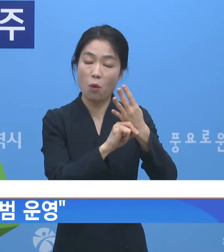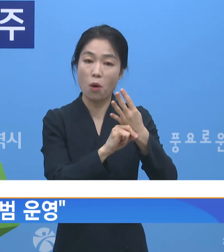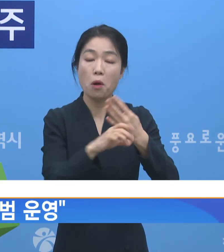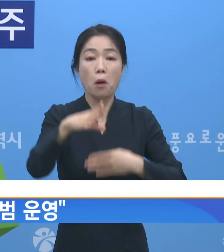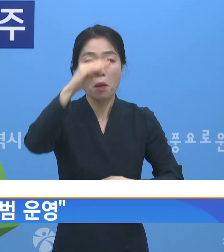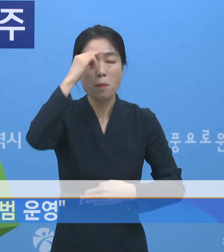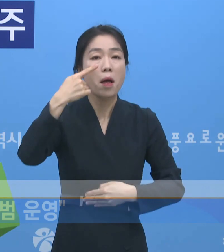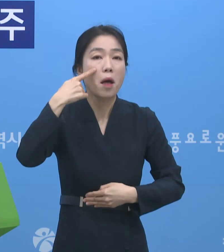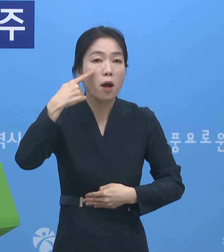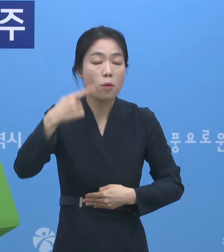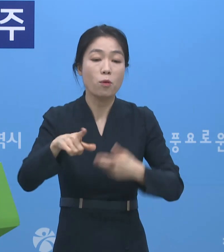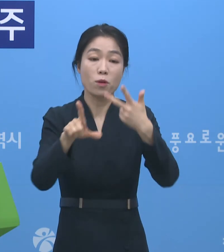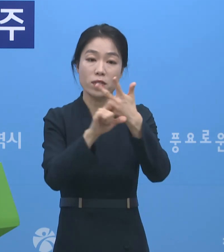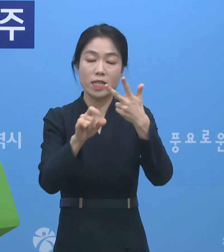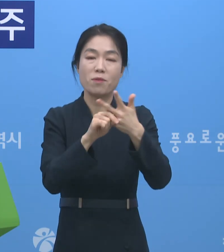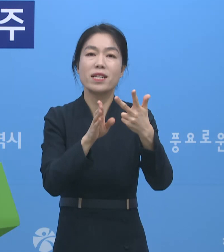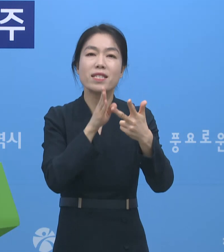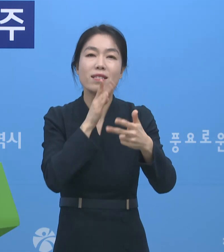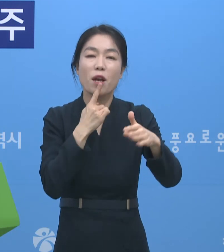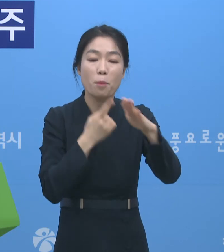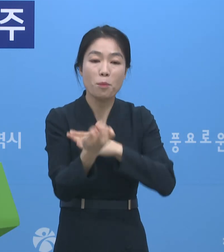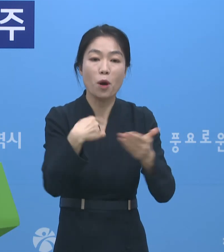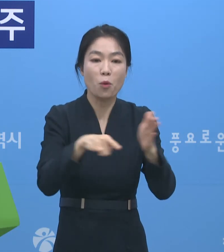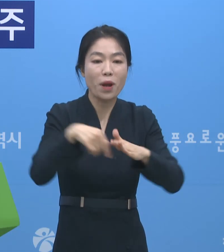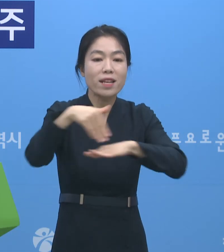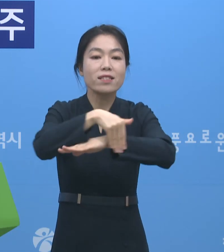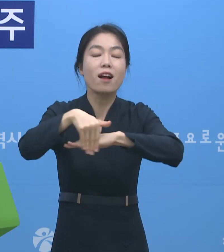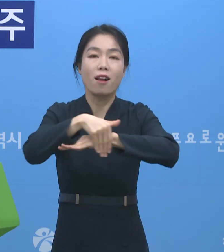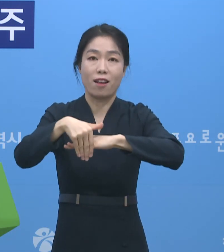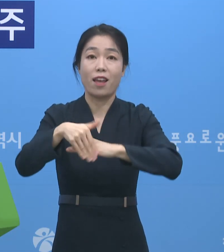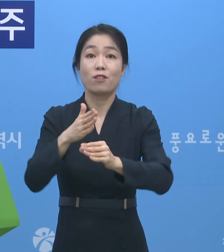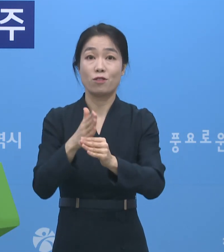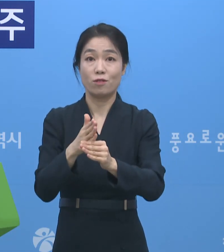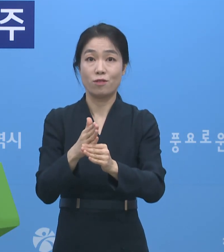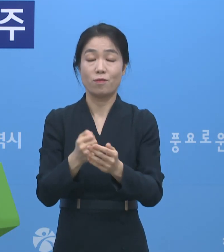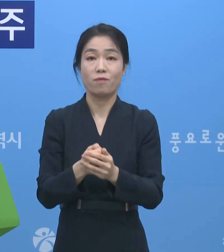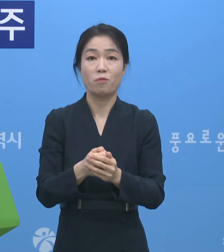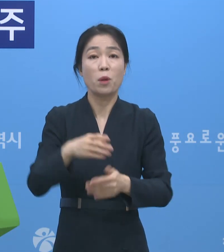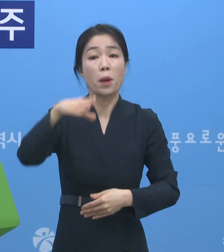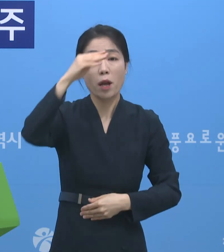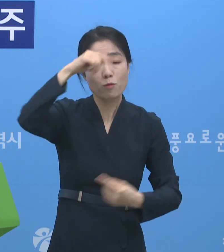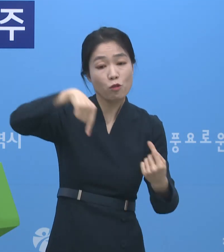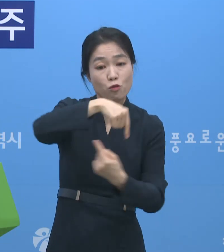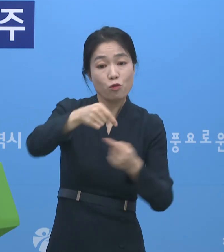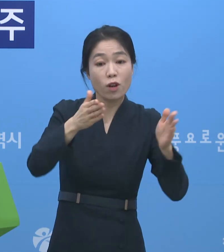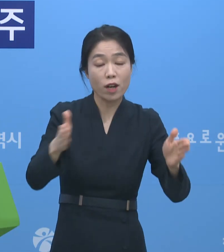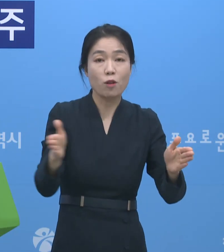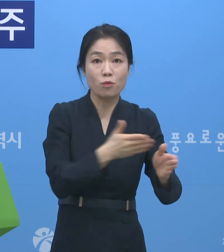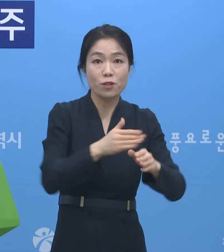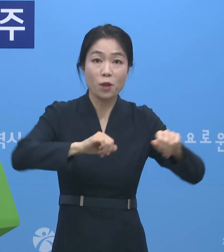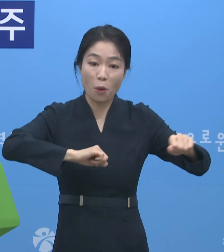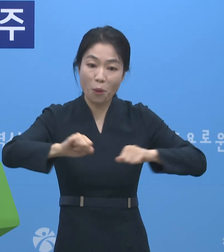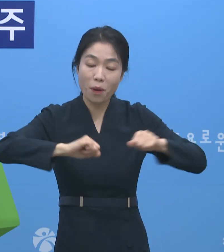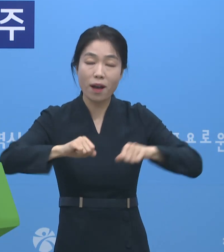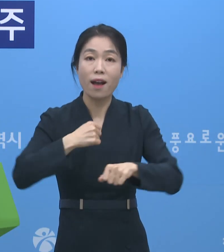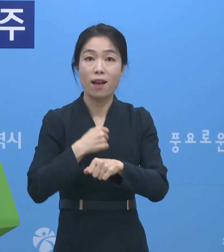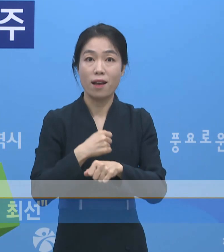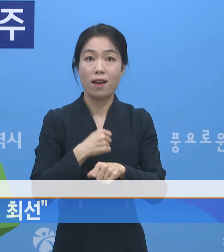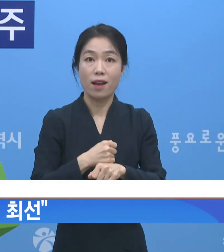운영을 거쳐 7월 본격 시행되도록 설계되어 있습니다만 시범 운영 기간부터